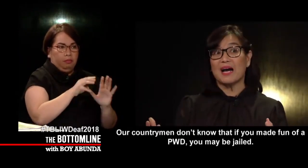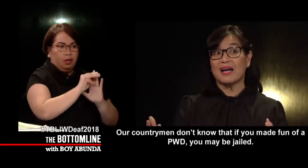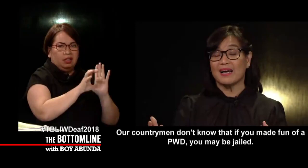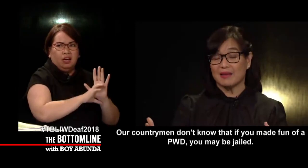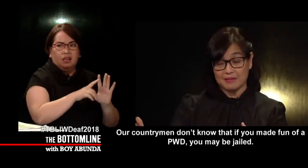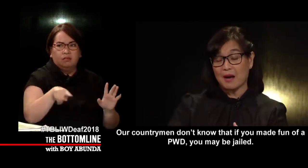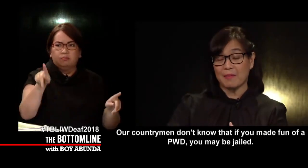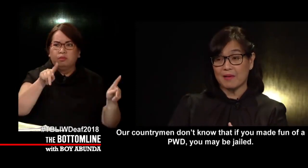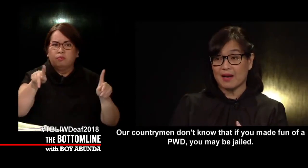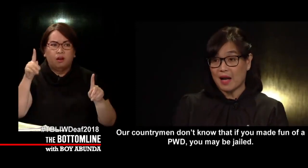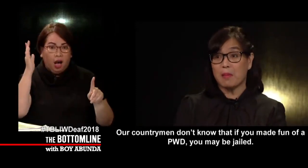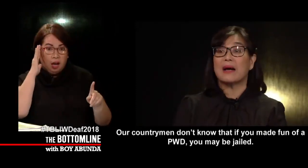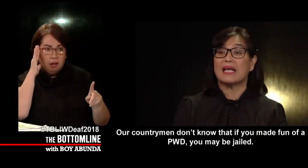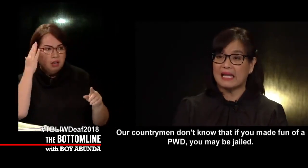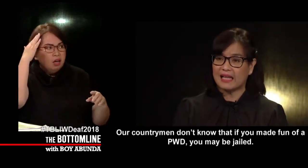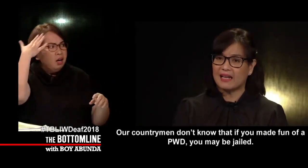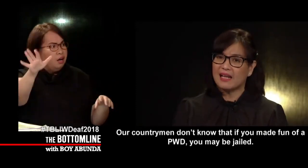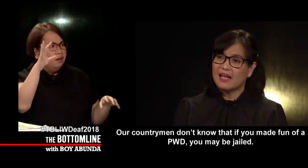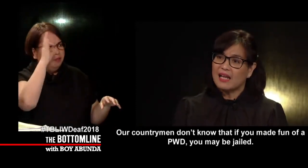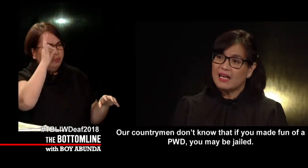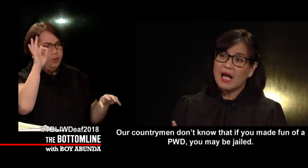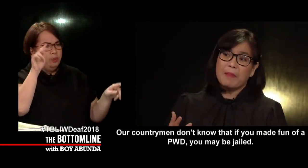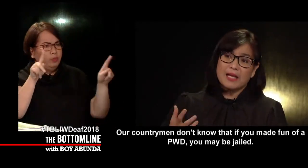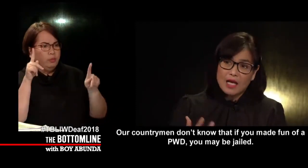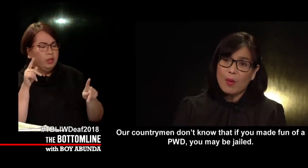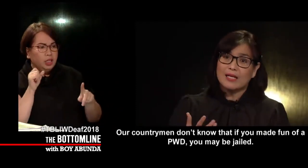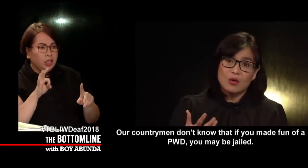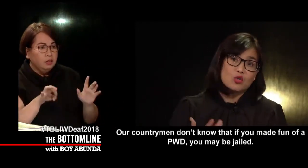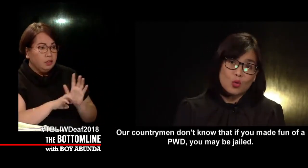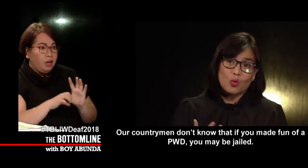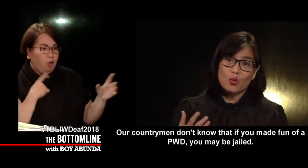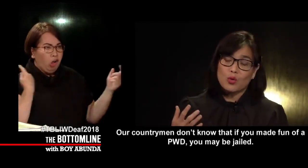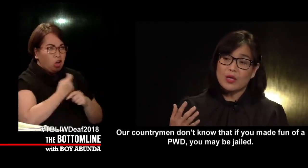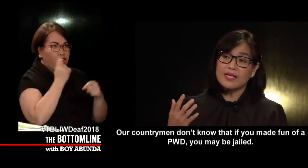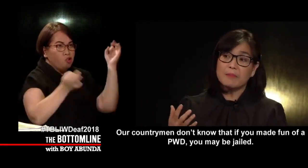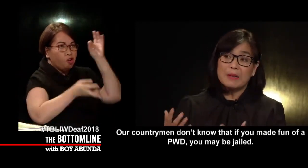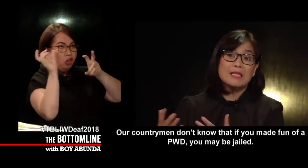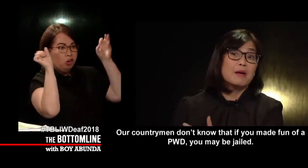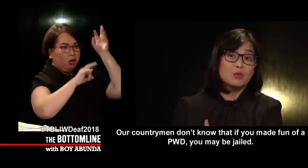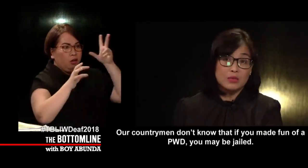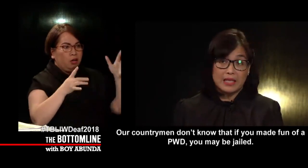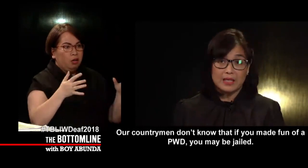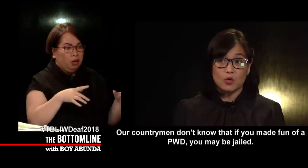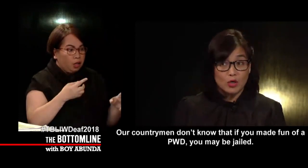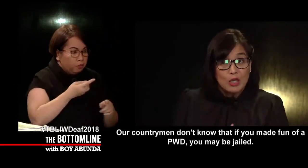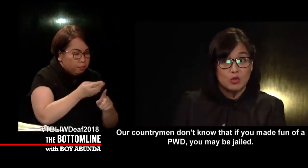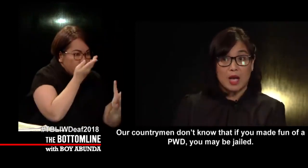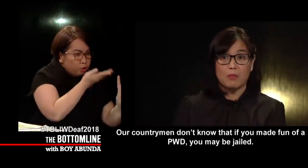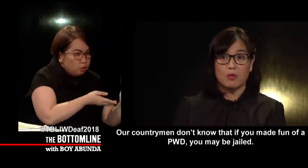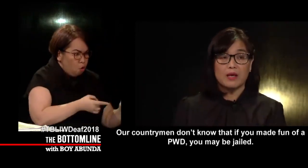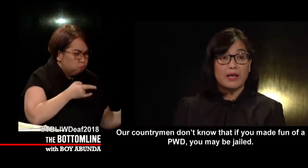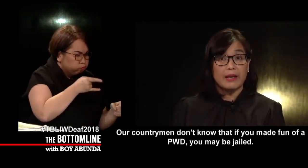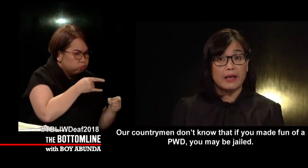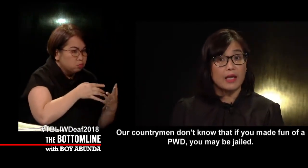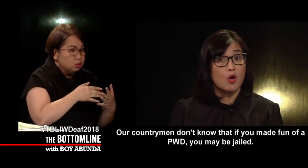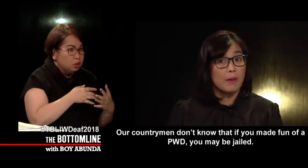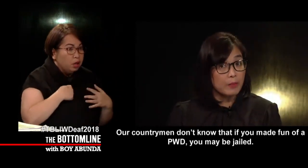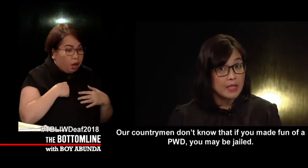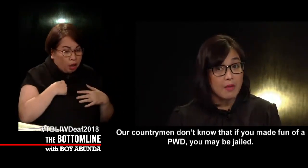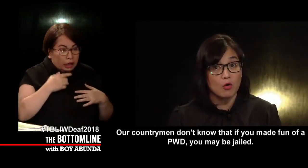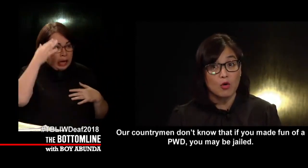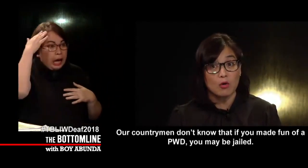ng mga kababayan natin na kapag ikaw ay nanukso ng isang PWD or kinutya mo,